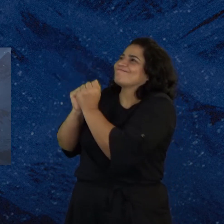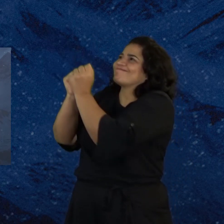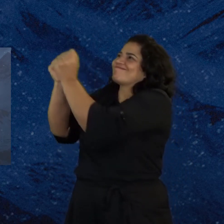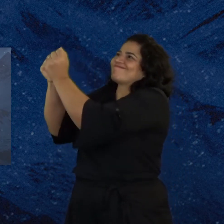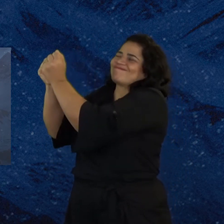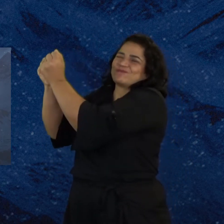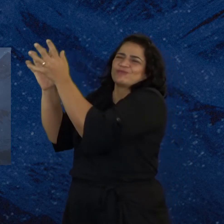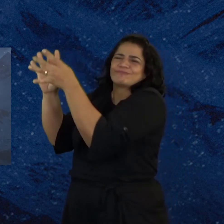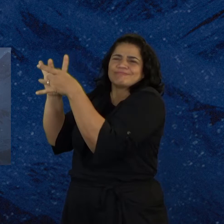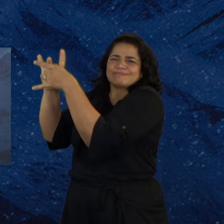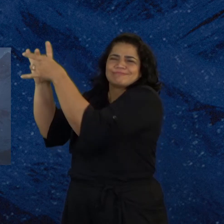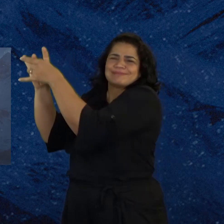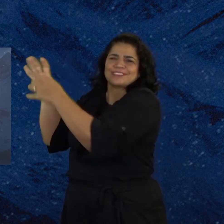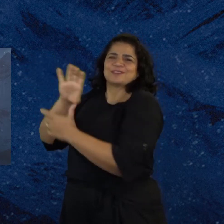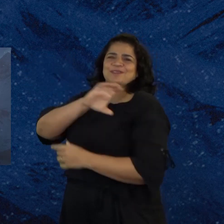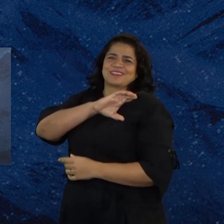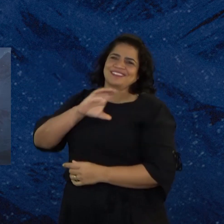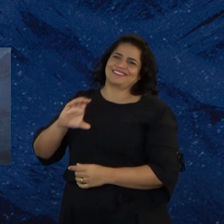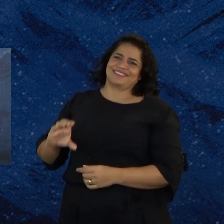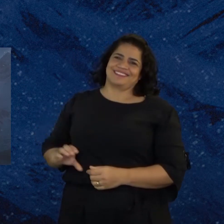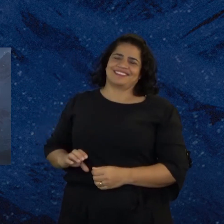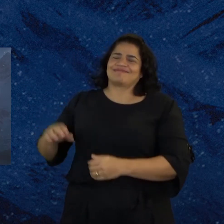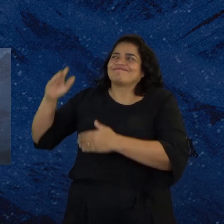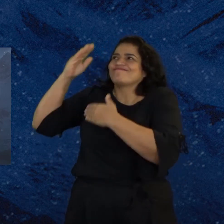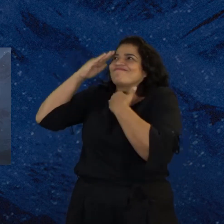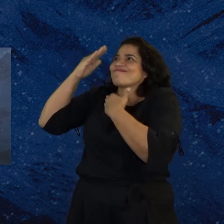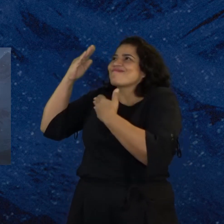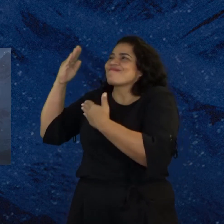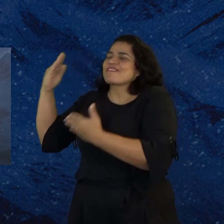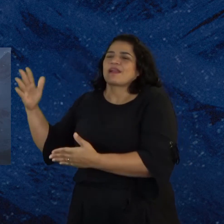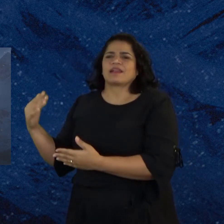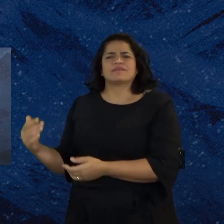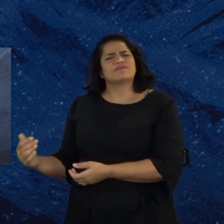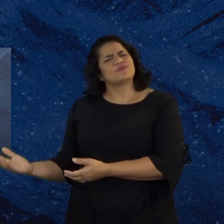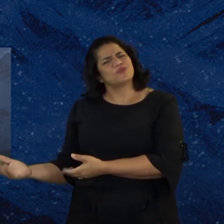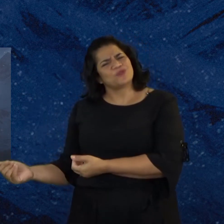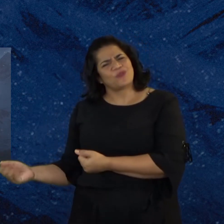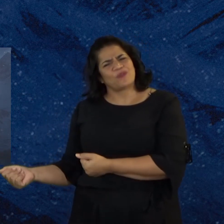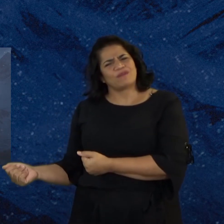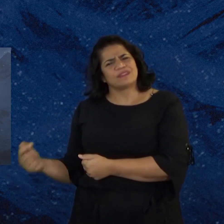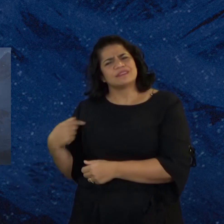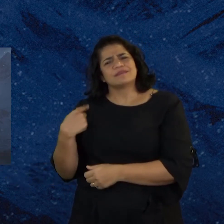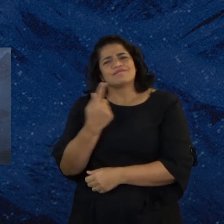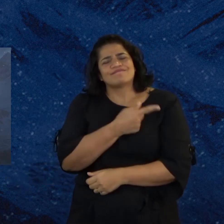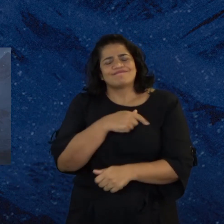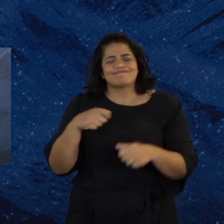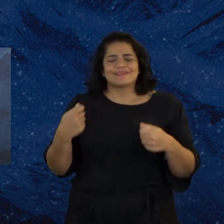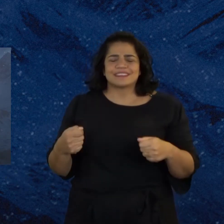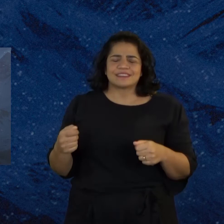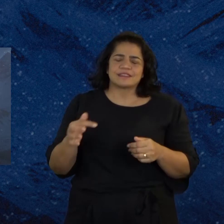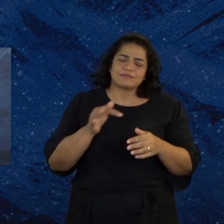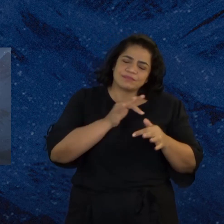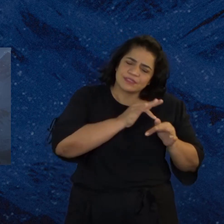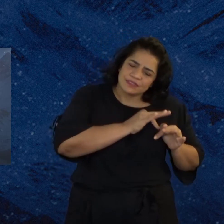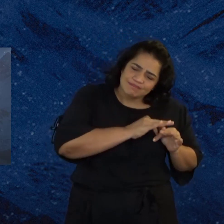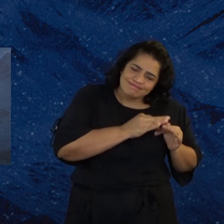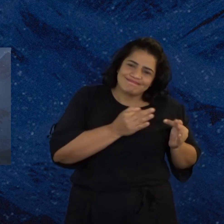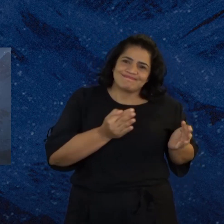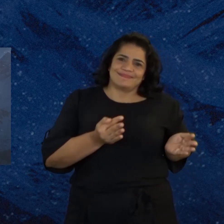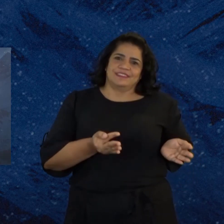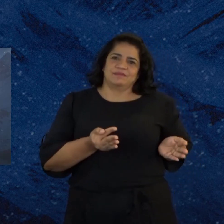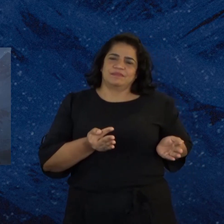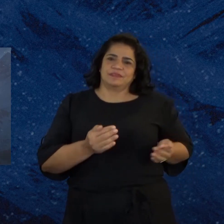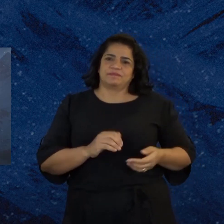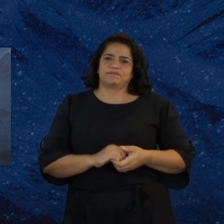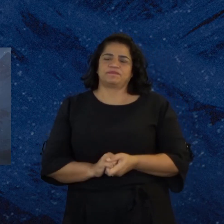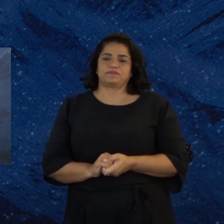Graças a Deus, jovem. Vamos ser simples. E o livro de Hebreus nos mostra uma outra